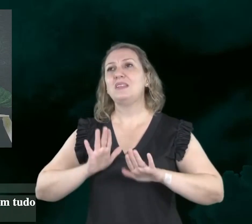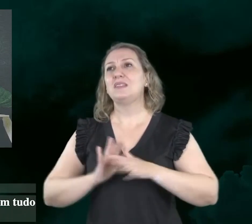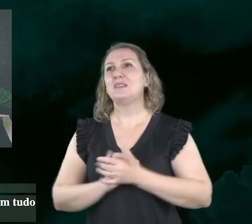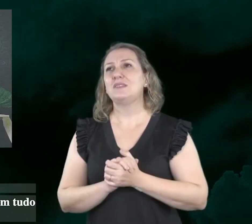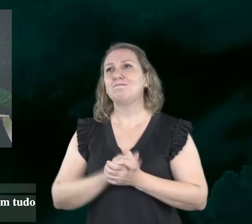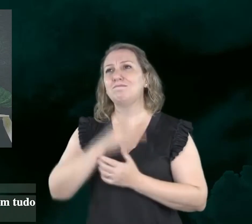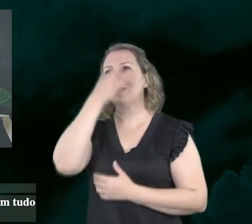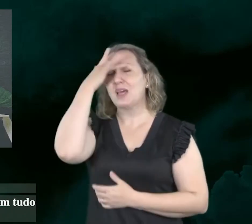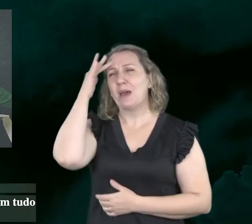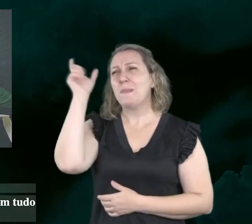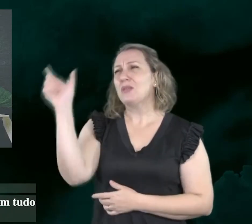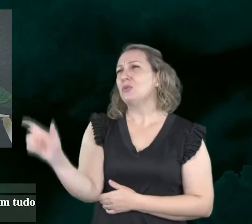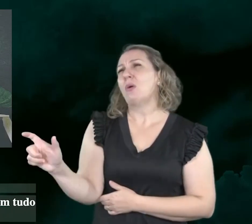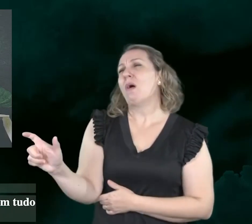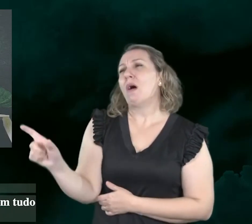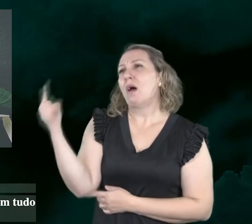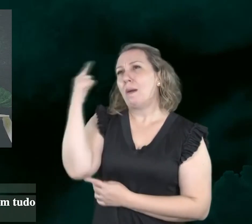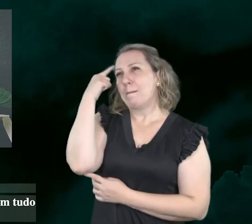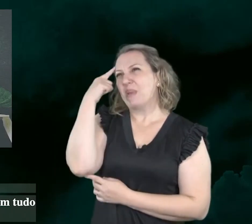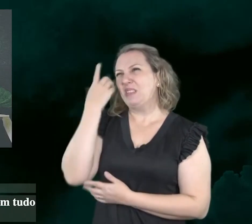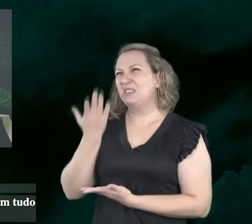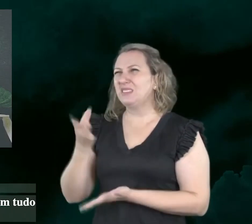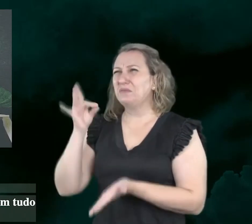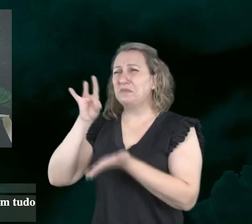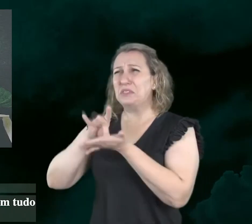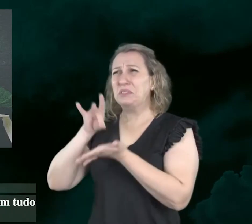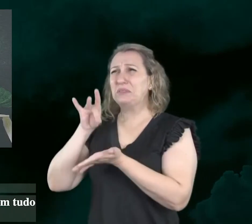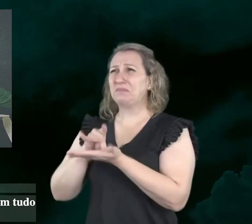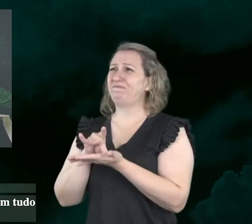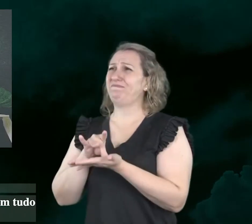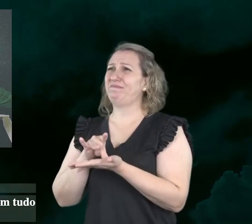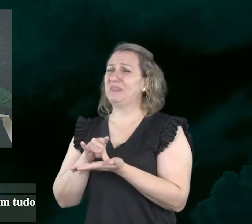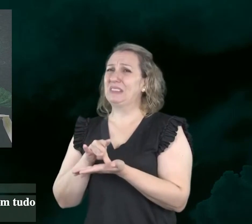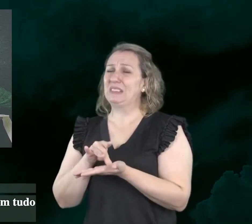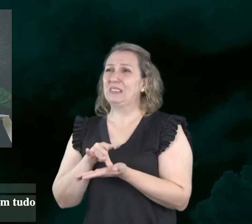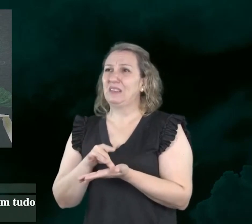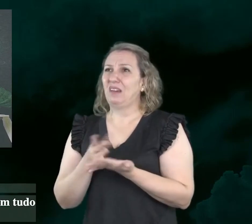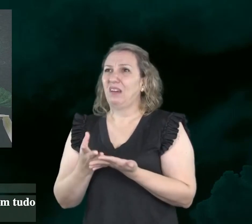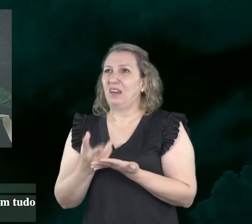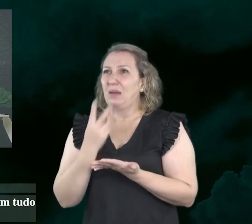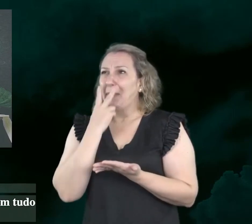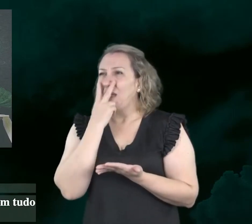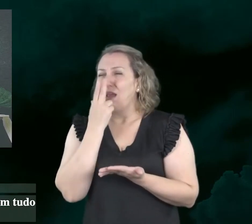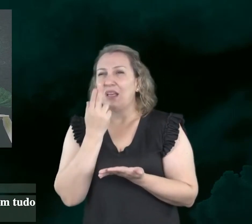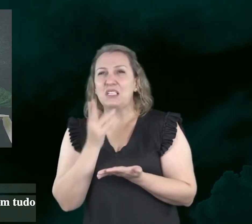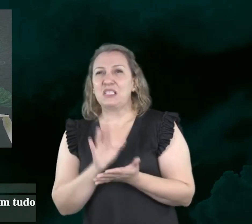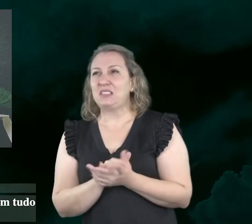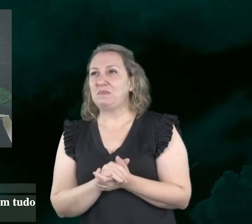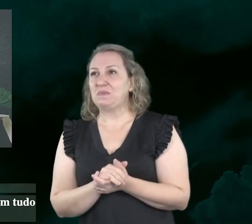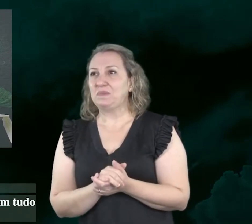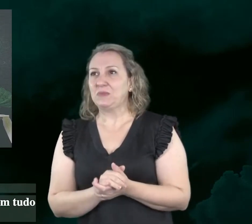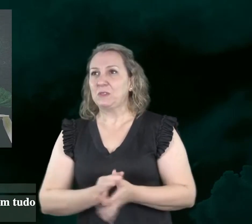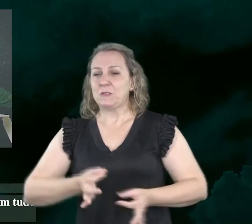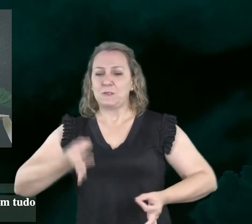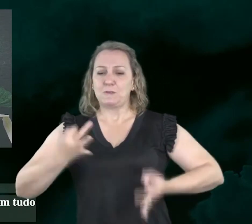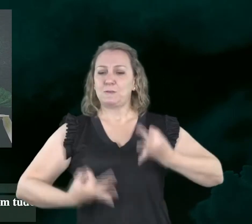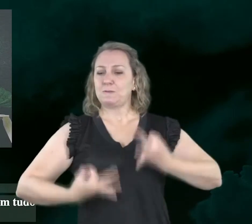realidade, o homem passa a julgar os outros com a régua da Bíblia. Cuidado não é